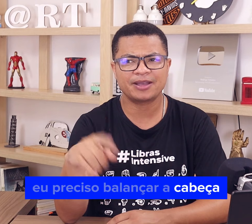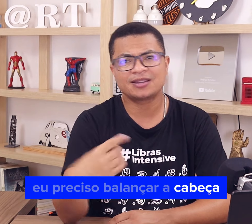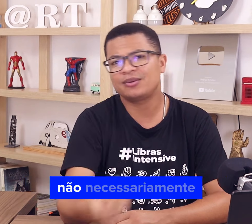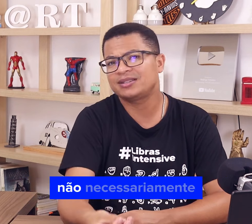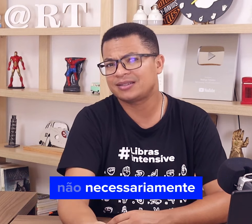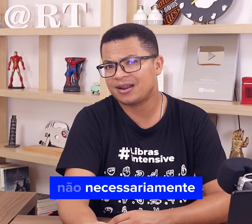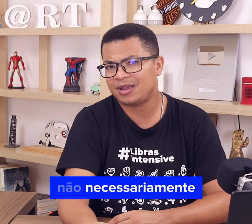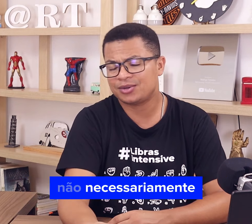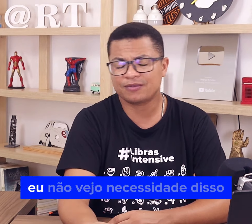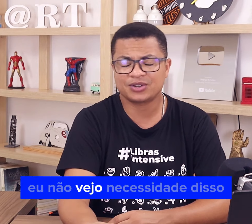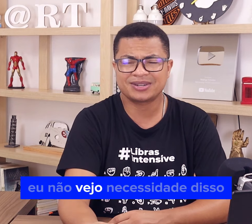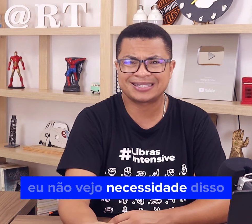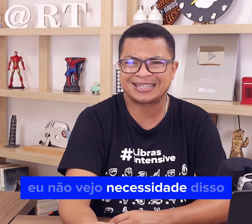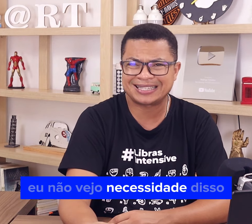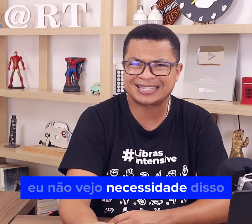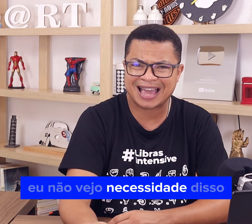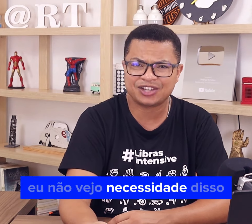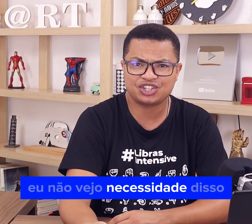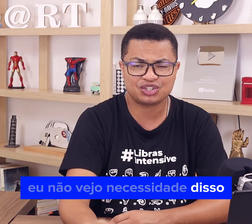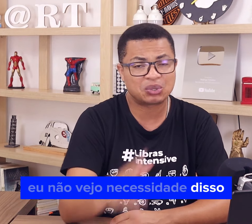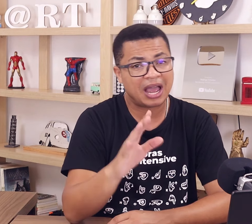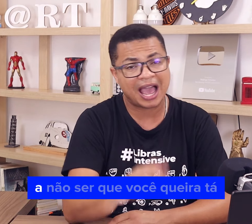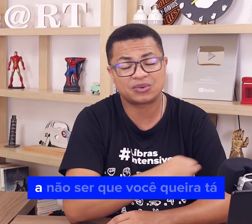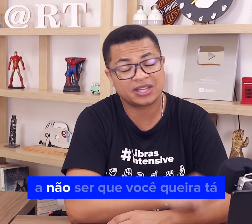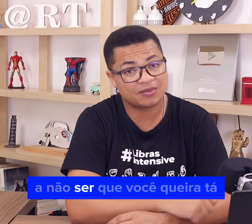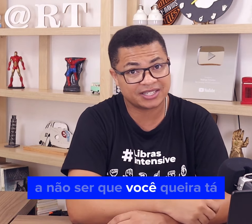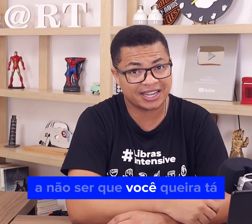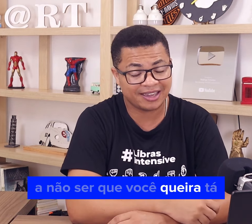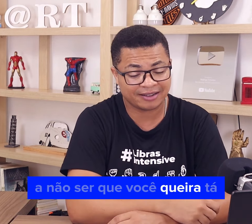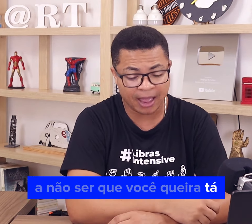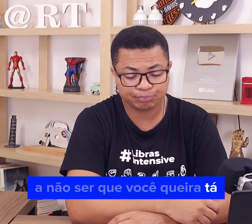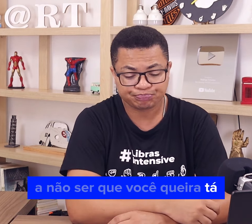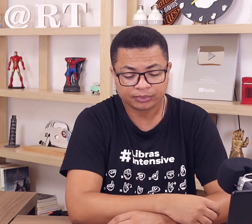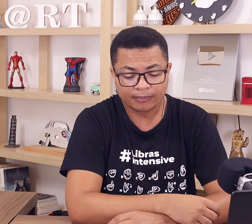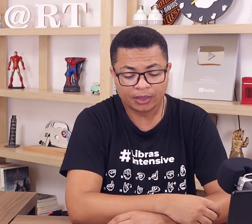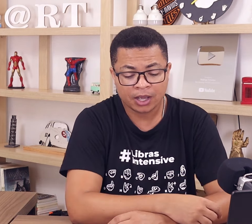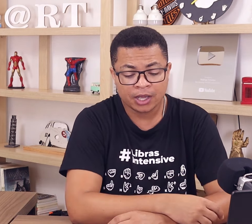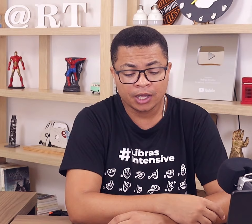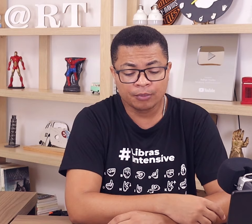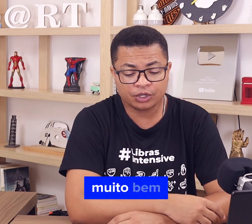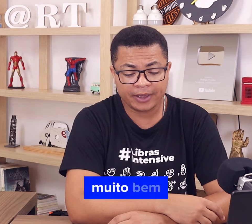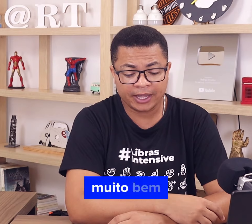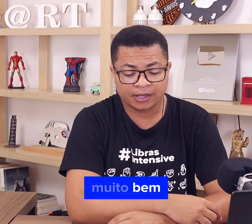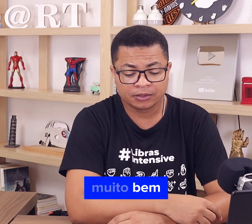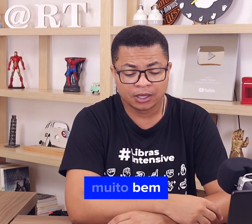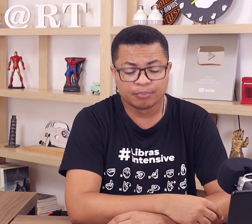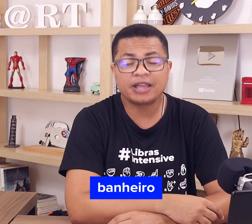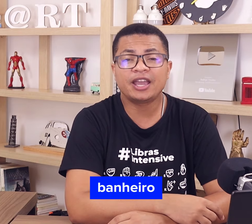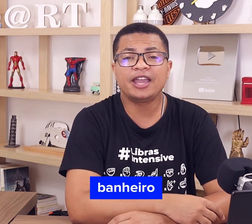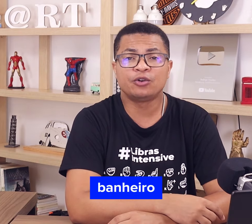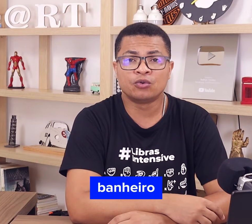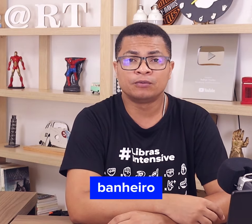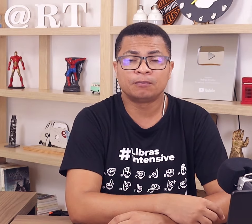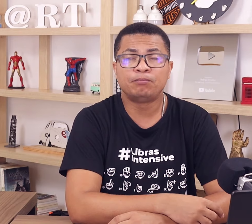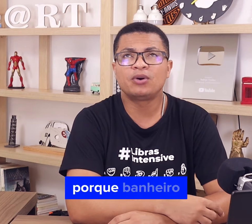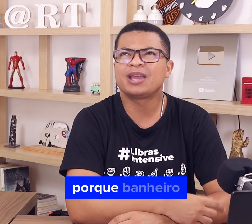cabeça? Não necessariamente. Eu não vejo necessidade disso. A não ser que você queira, tá? Muito bem. Banheiro. Por